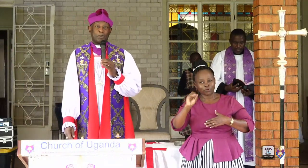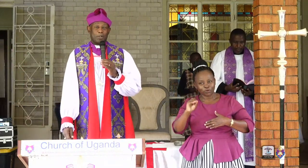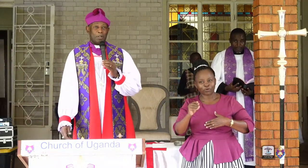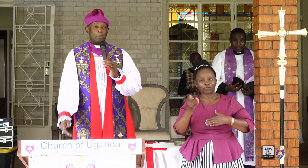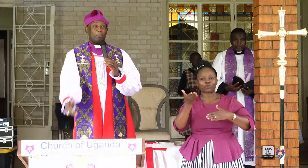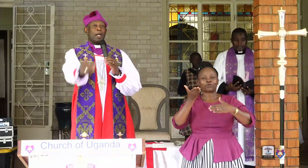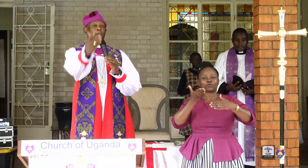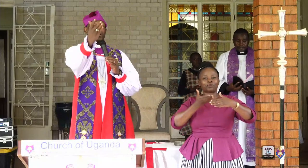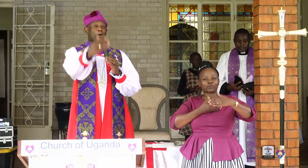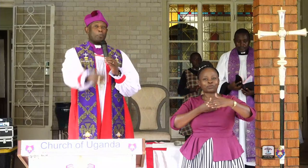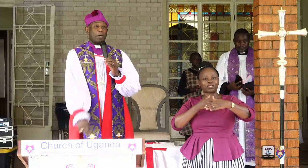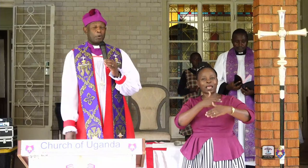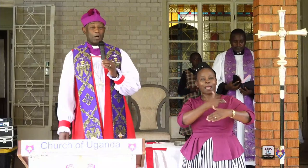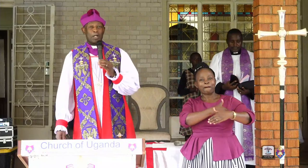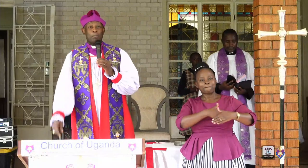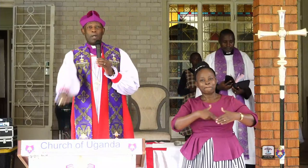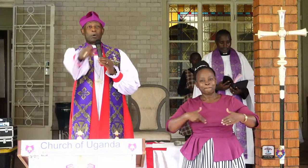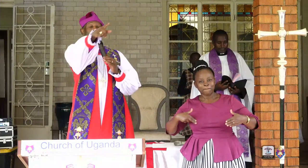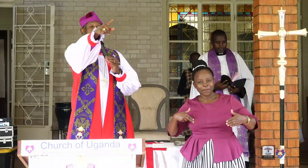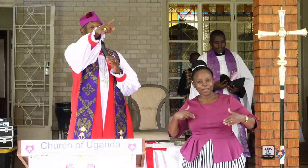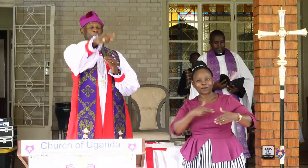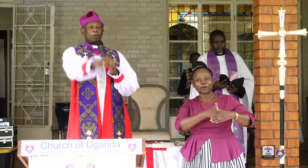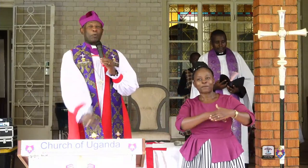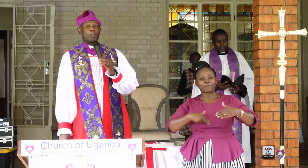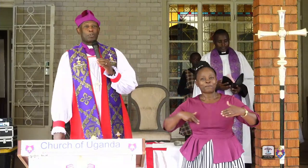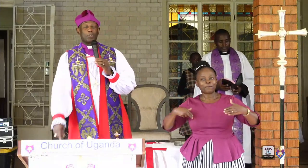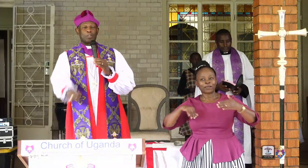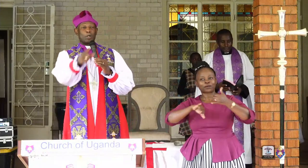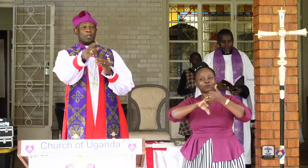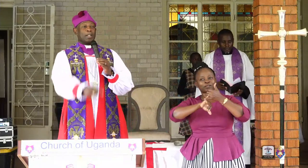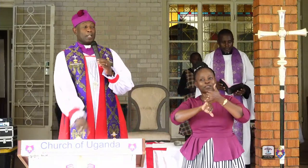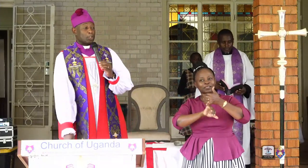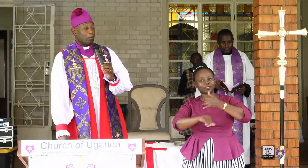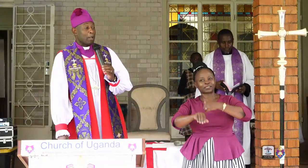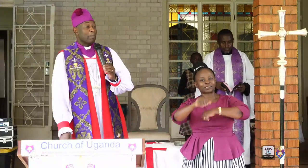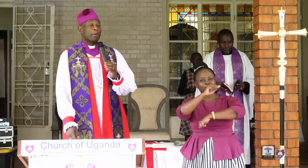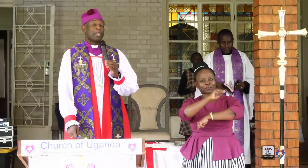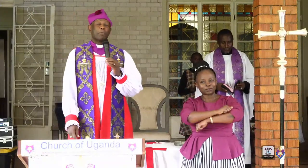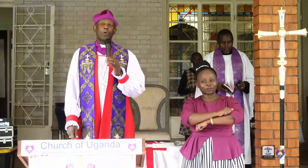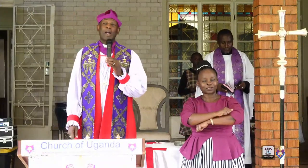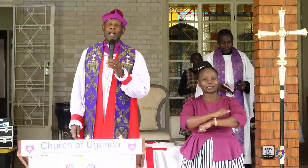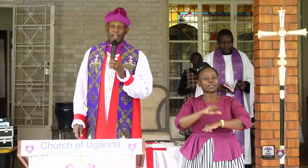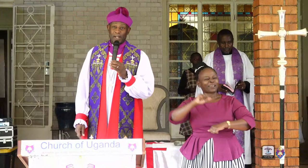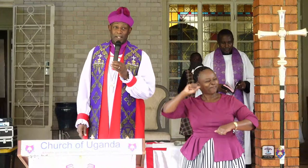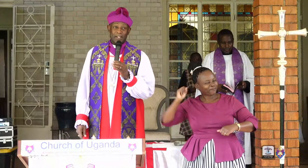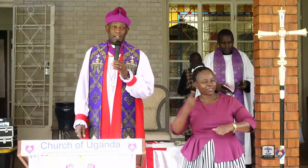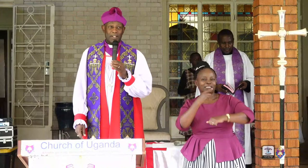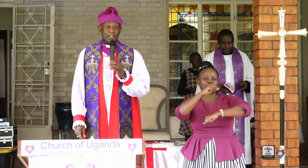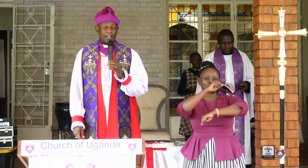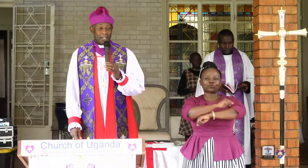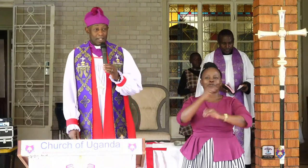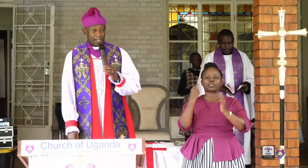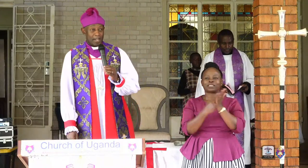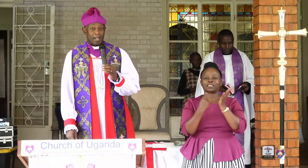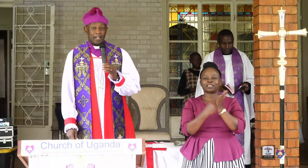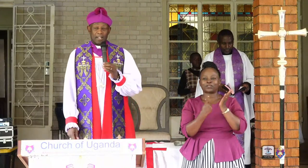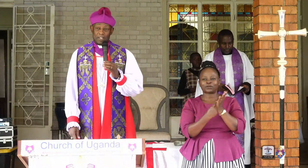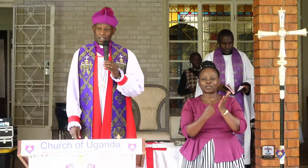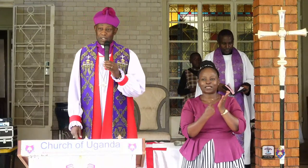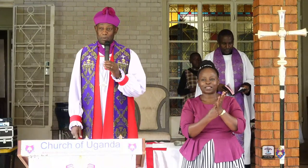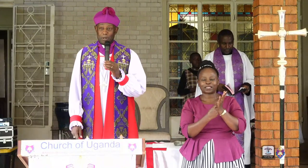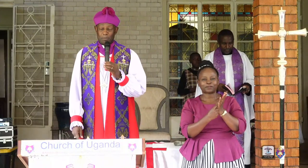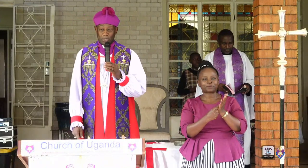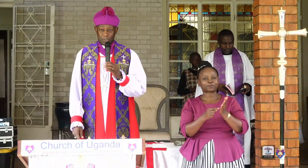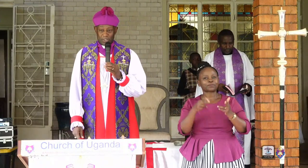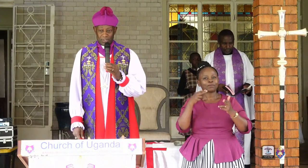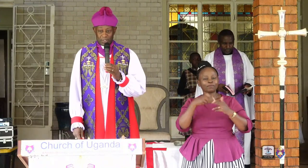wano mengo wange mengo lino essomero wano w'ensonzi wano ly'essomero ebberebelye mu Uganda era